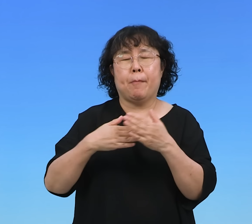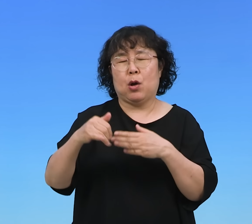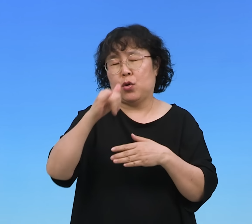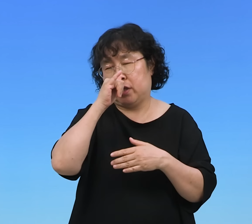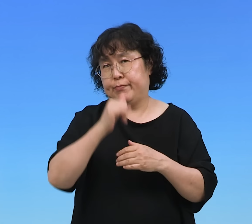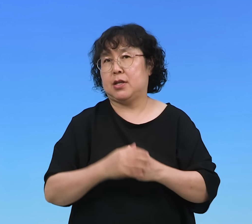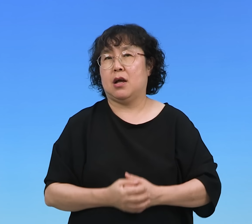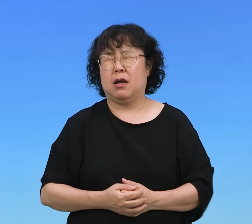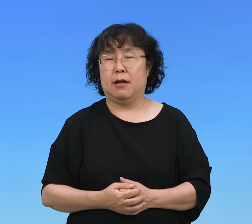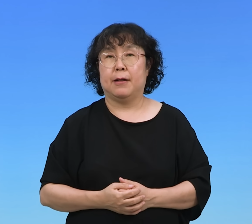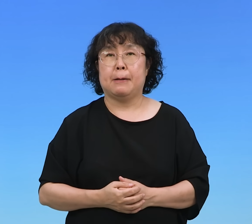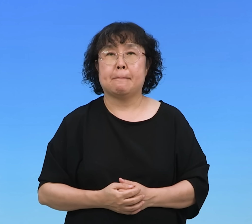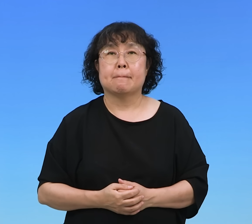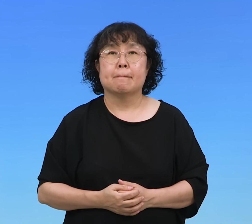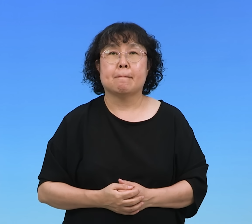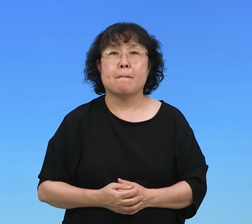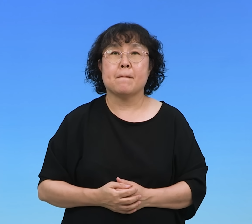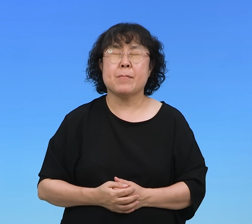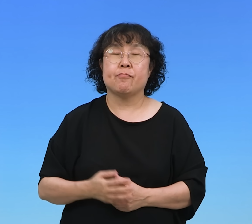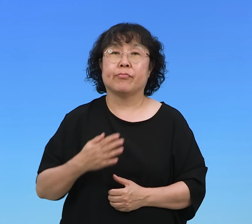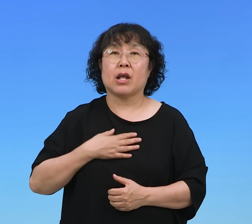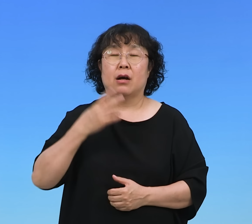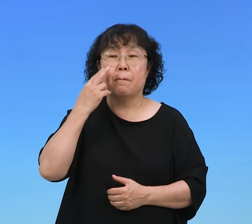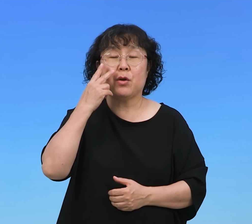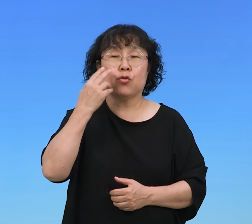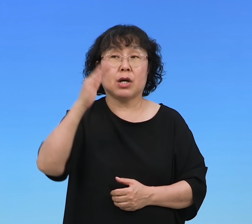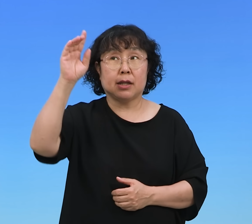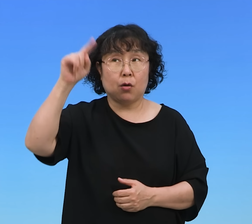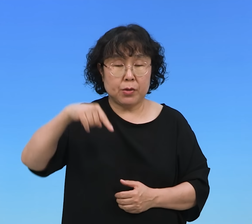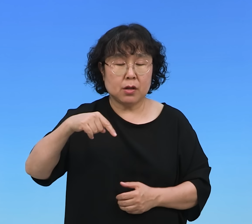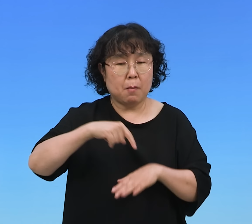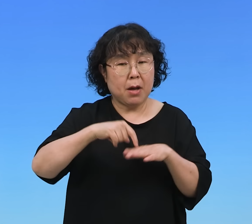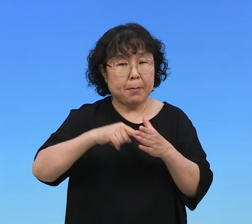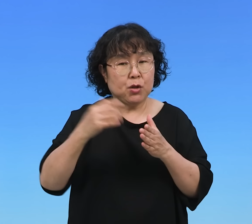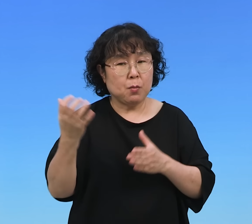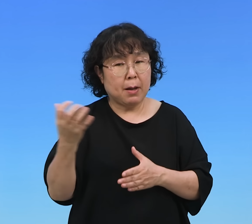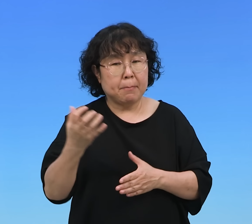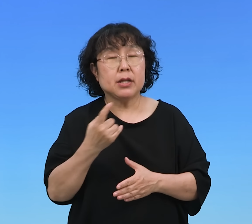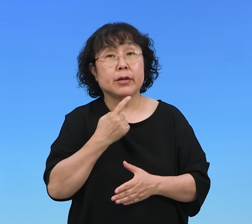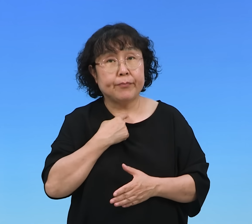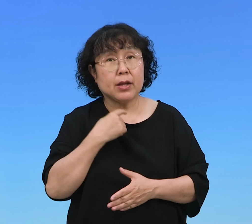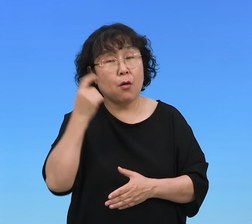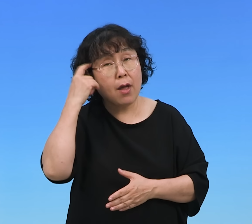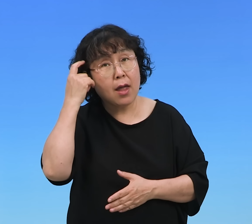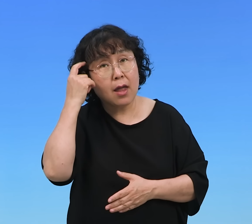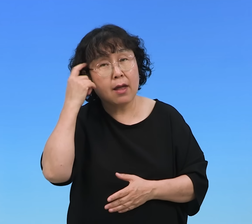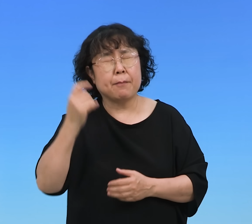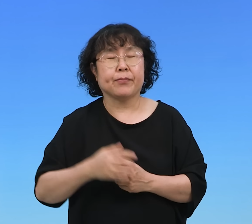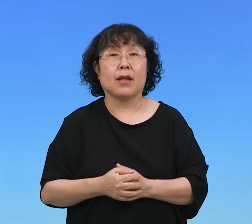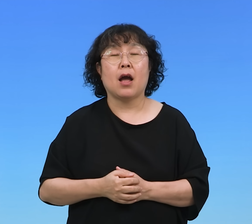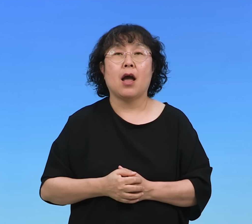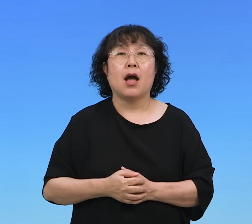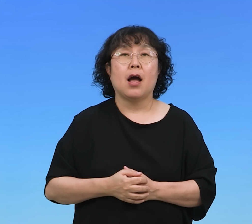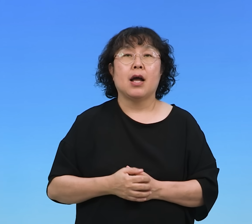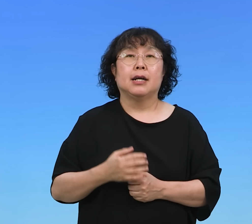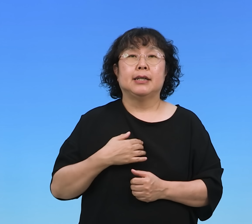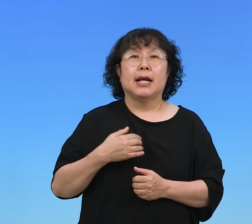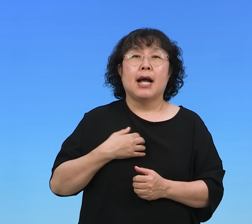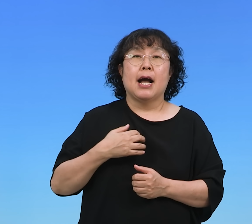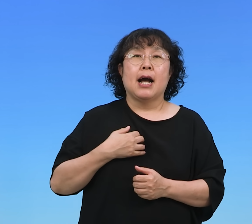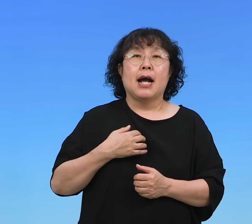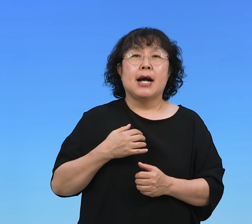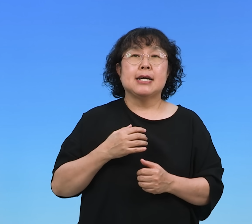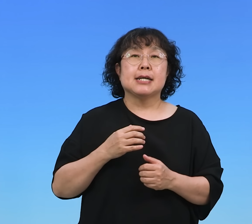제가 이번에 미국을 다녀오면서 참 마음이 좀 아팠습니다. 왜냐하니까요, 처음에 제가 이민